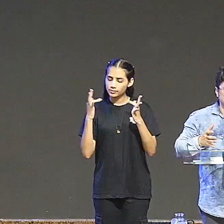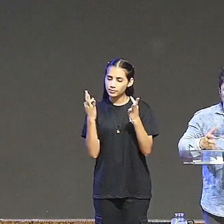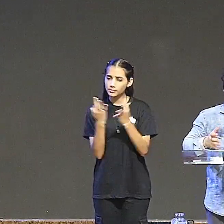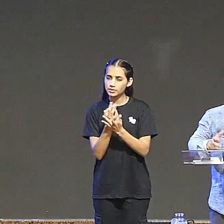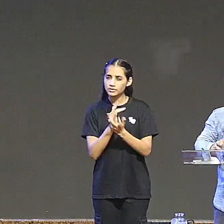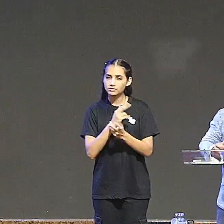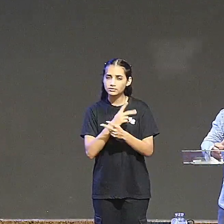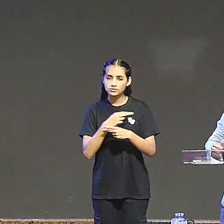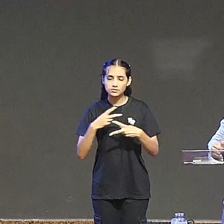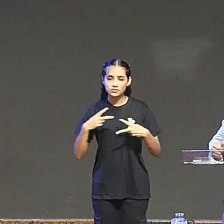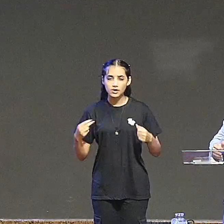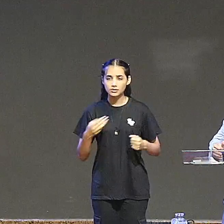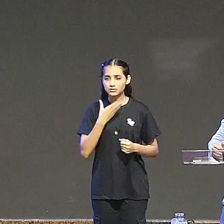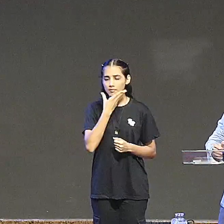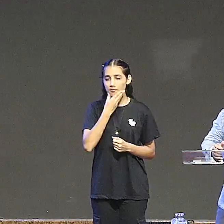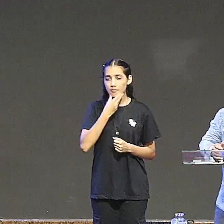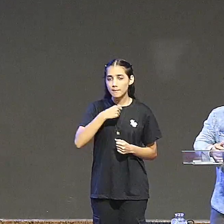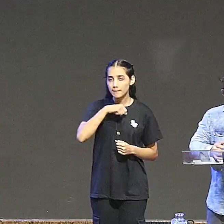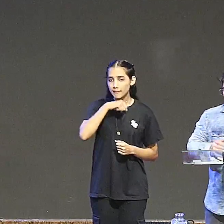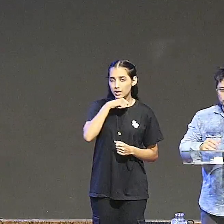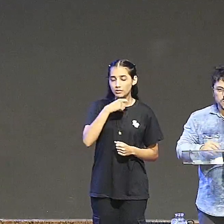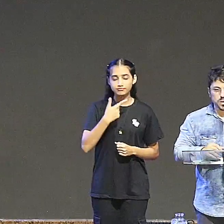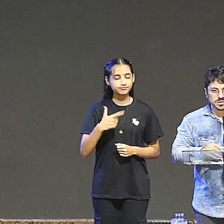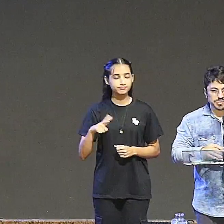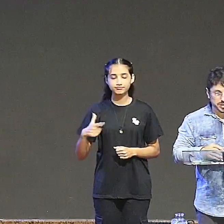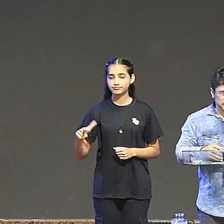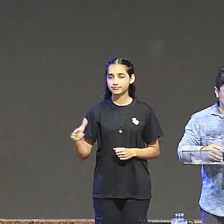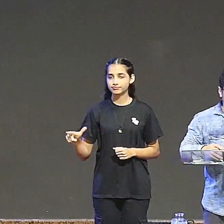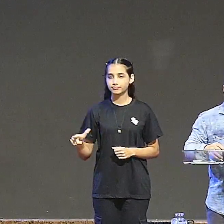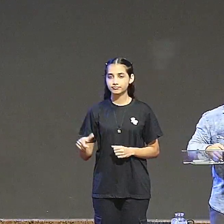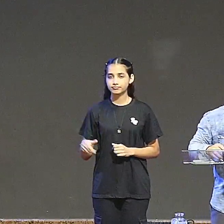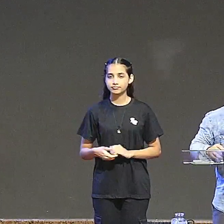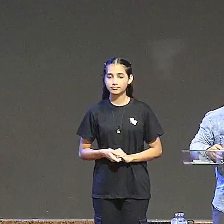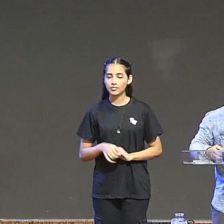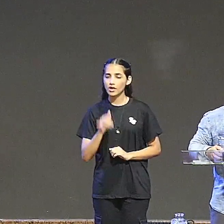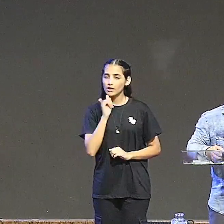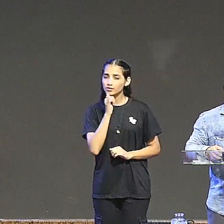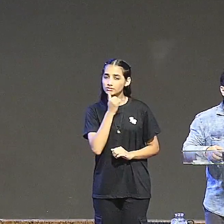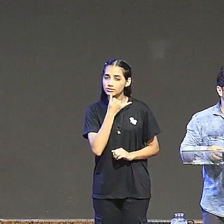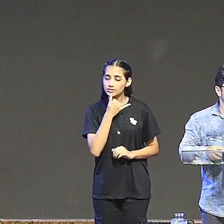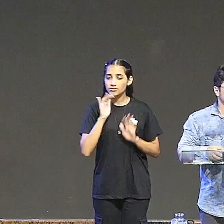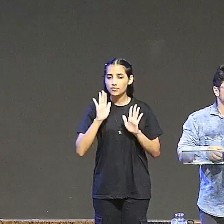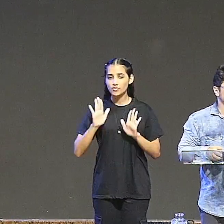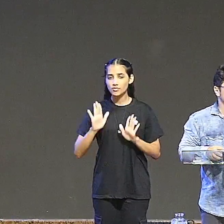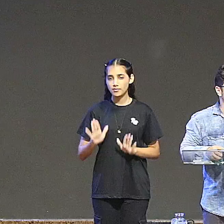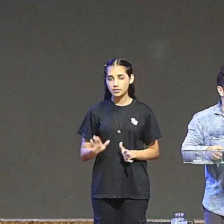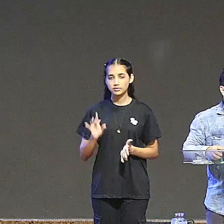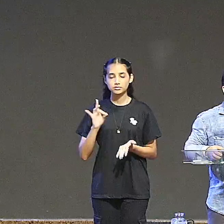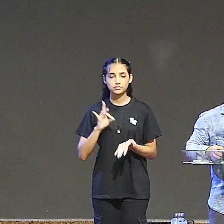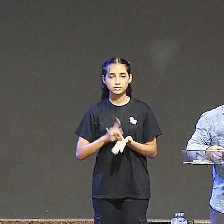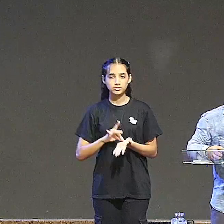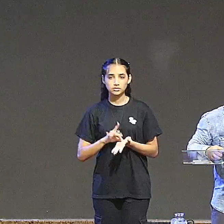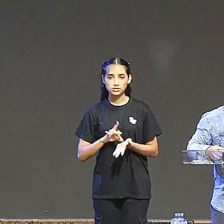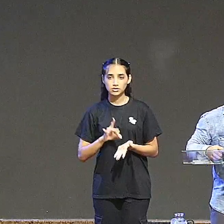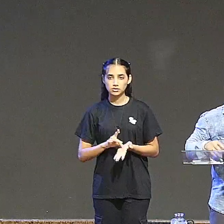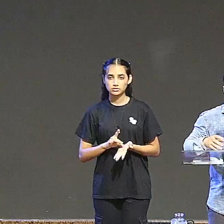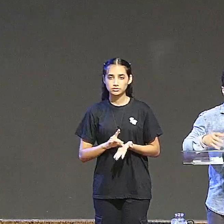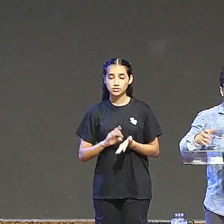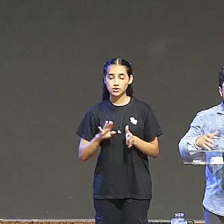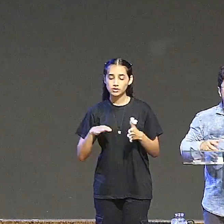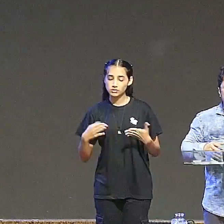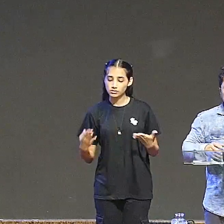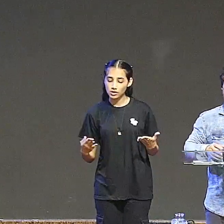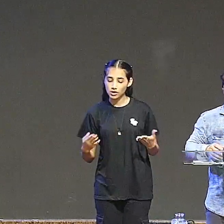sua estrutura isso é uma coisa triste mas é uma realidade então muitas vezes esse